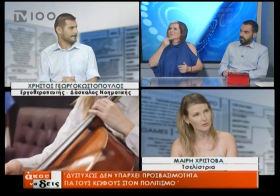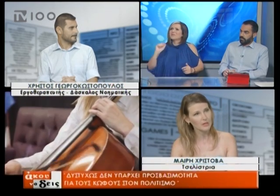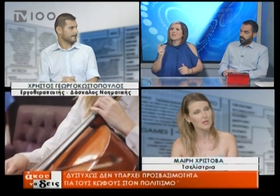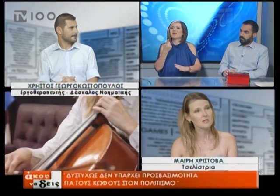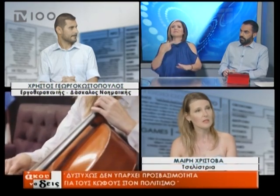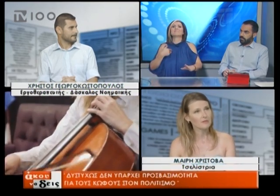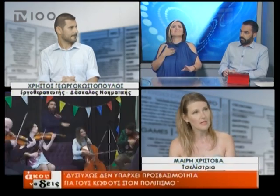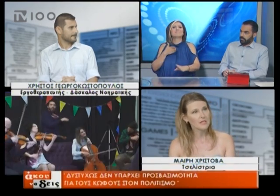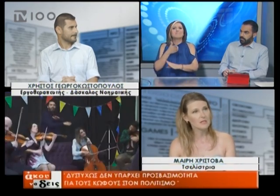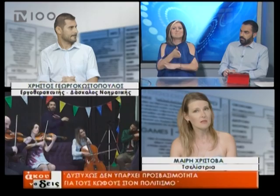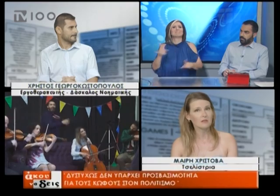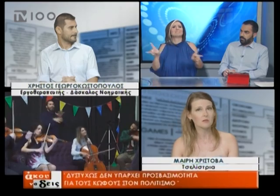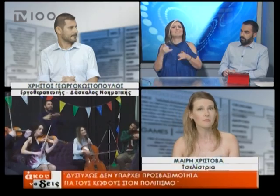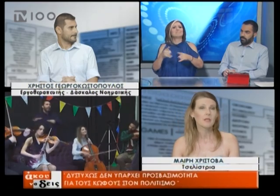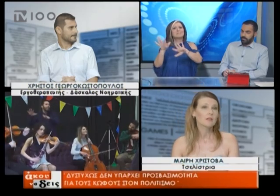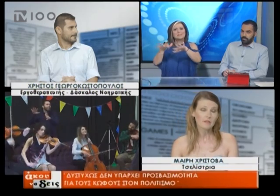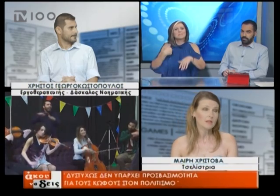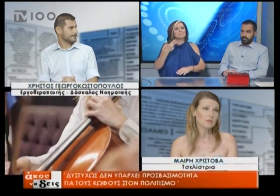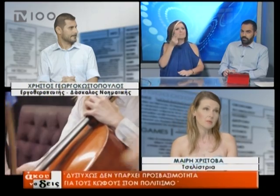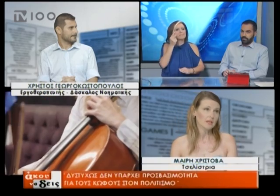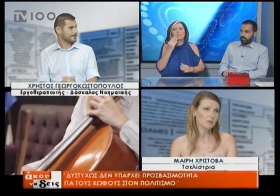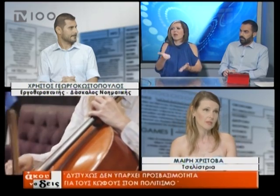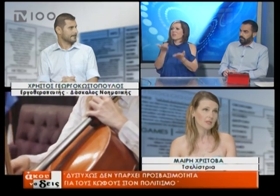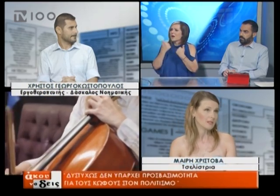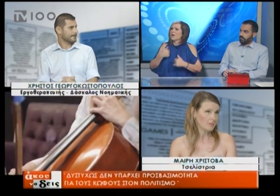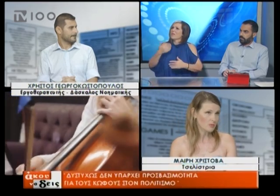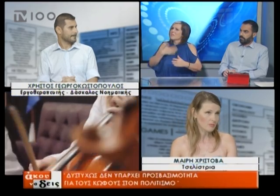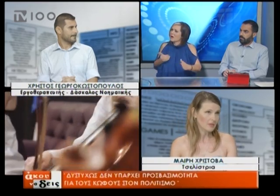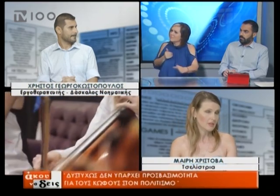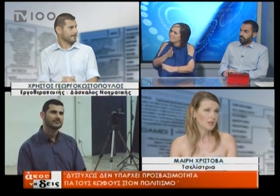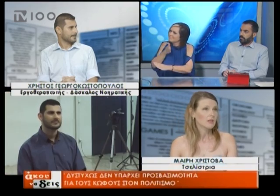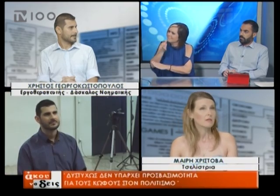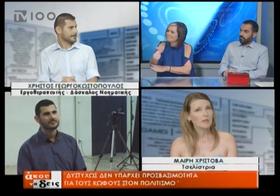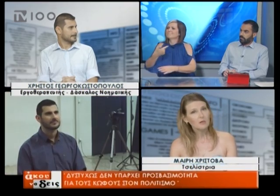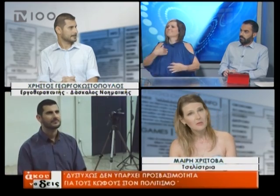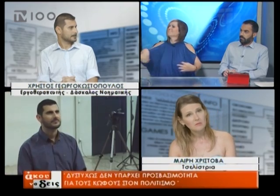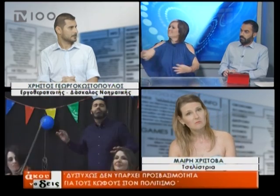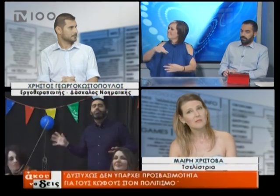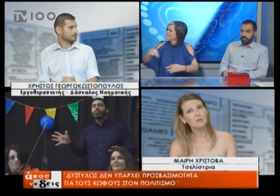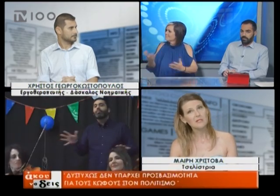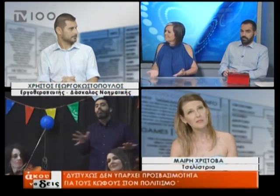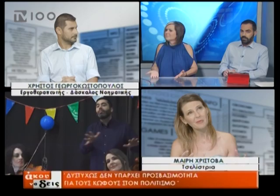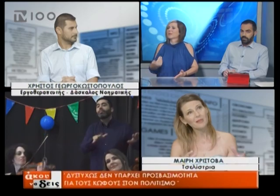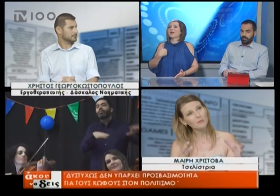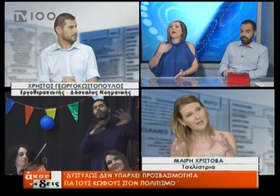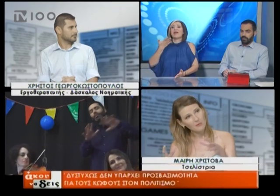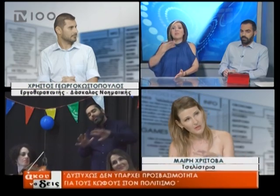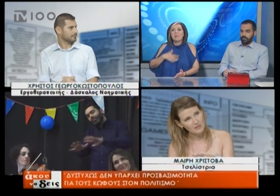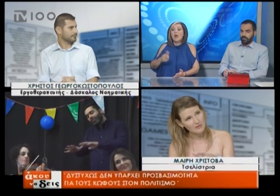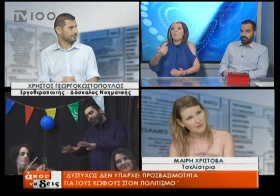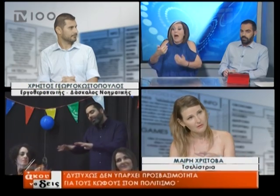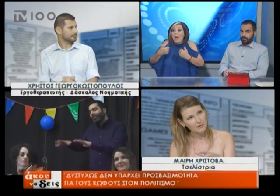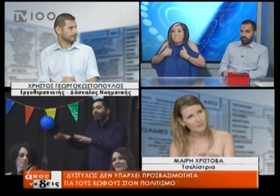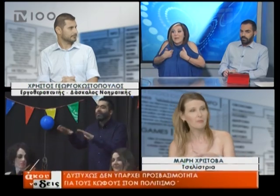παρακολουθούν συναυλίες. Θα θέλαμε να πηγαίνουμε εκεί και να παίζουμε. Θα θέλαμε να πηγαίνουμε